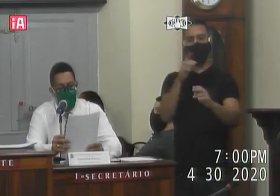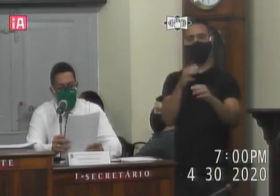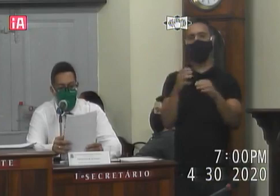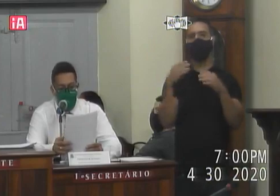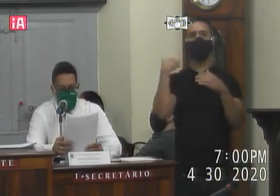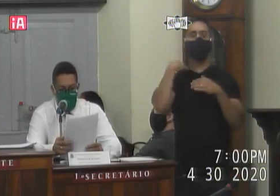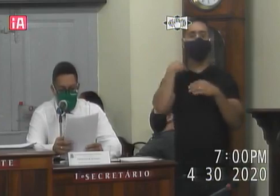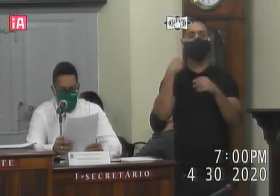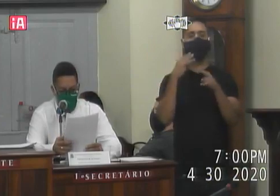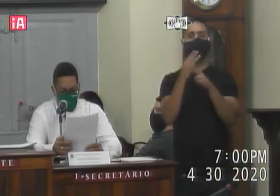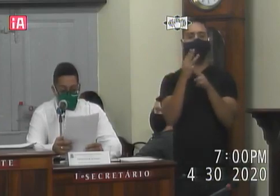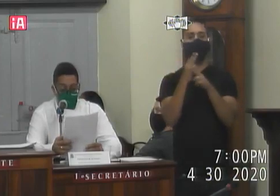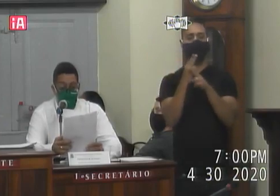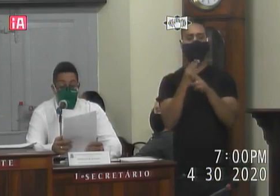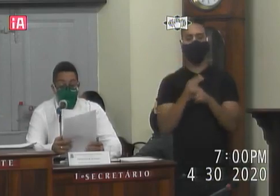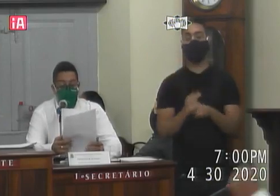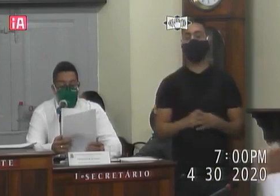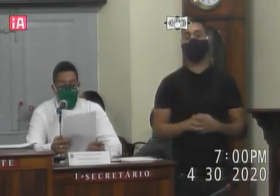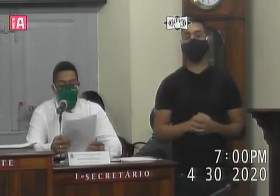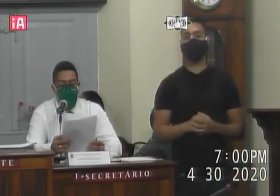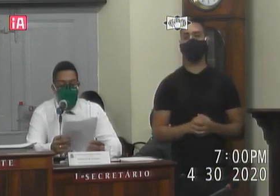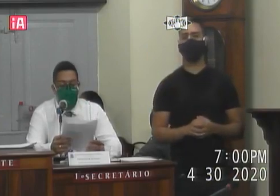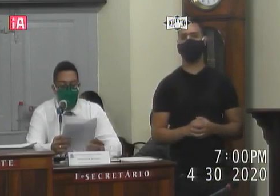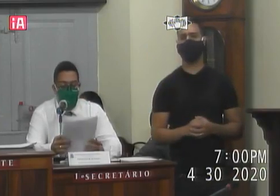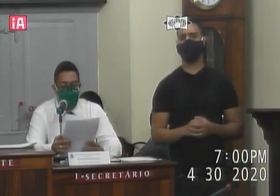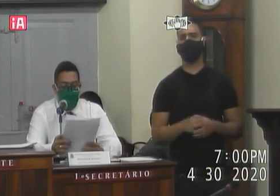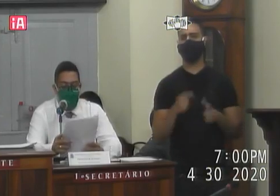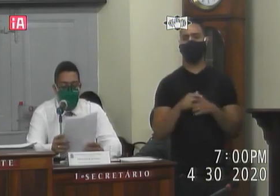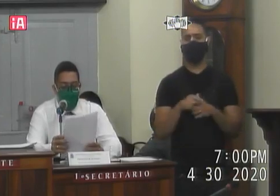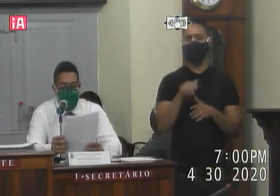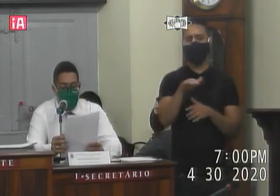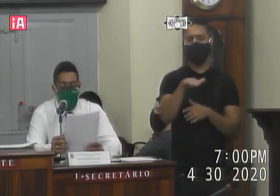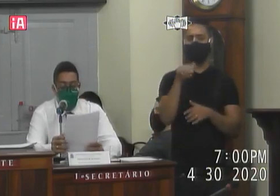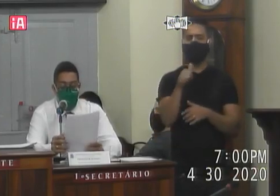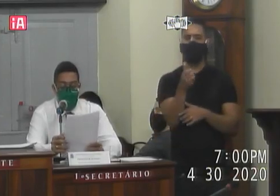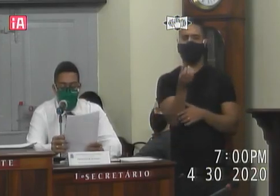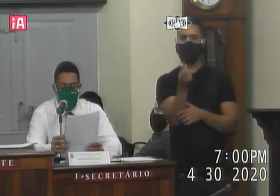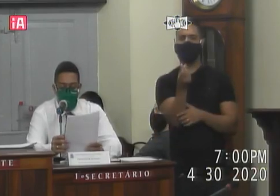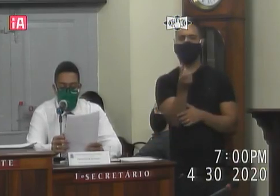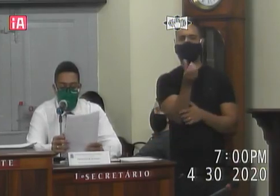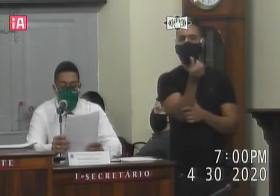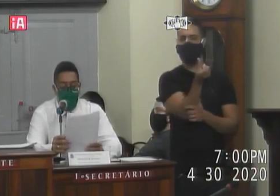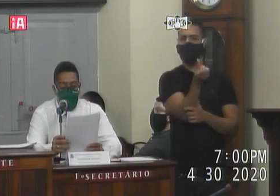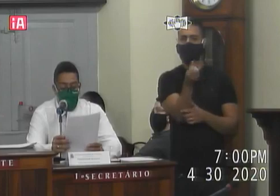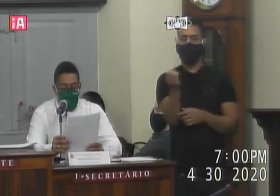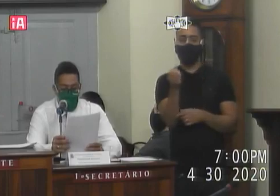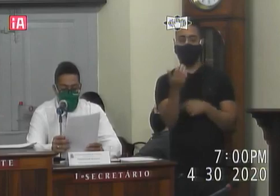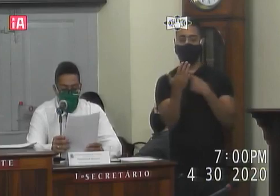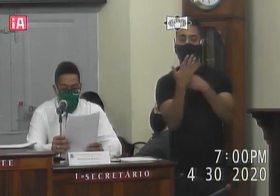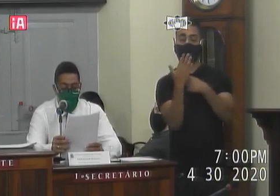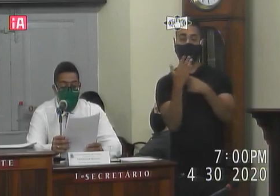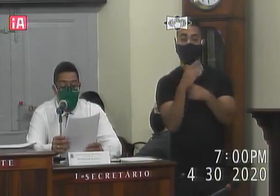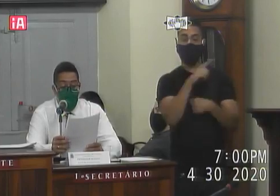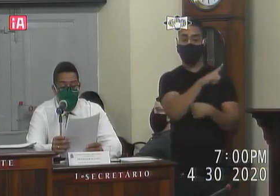Econômica Federal deste município. Devido aos saques do auxílio emergencial de R$ 600 dado pelo governo federal,